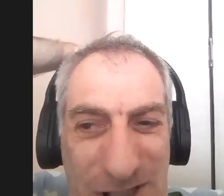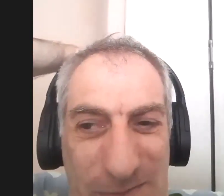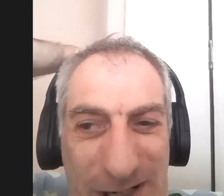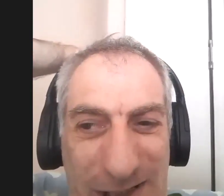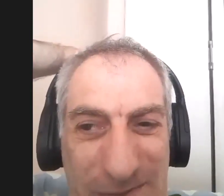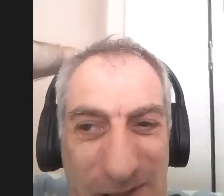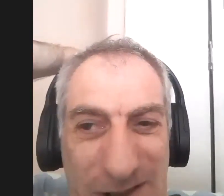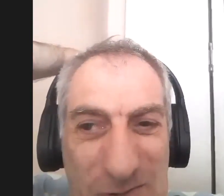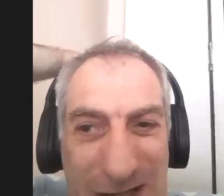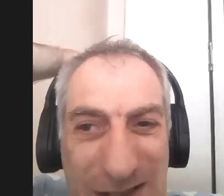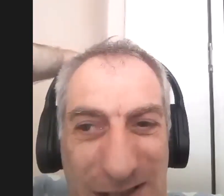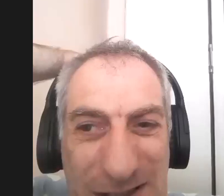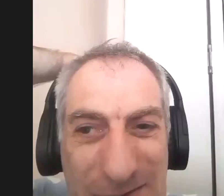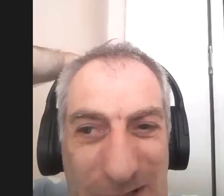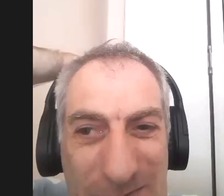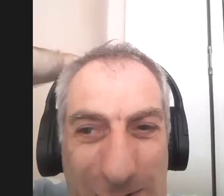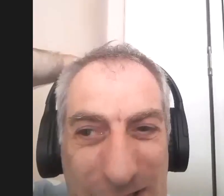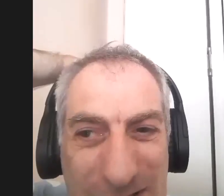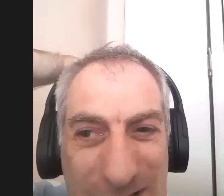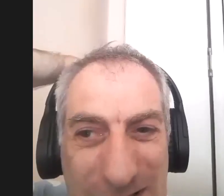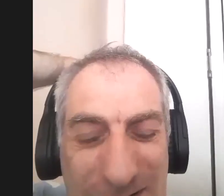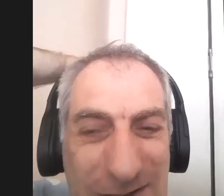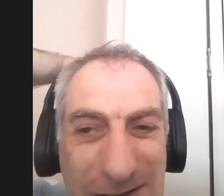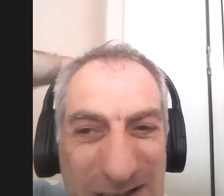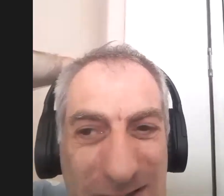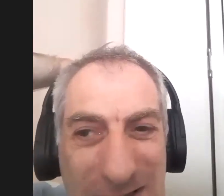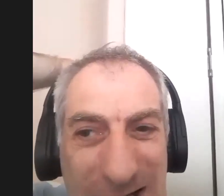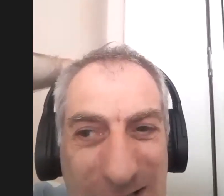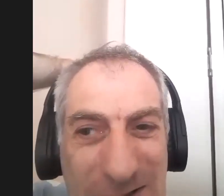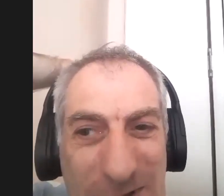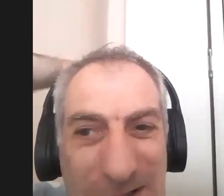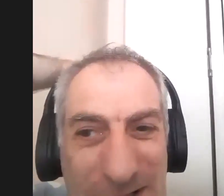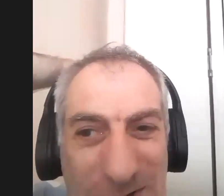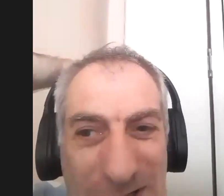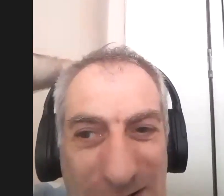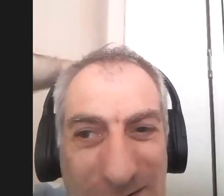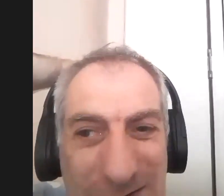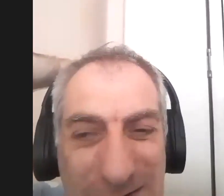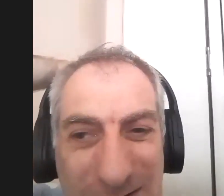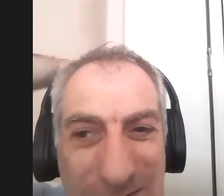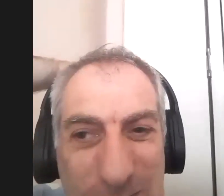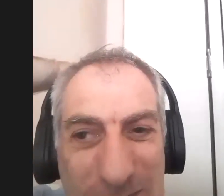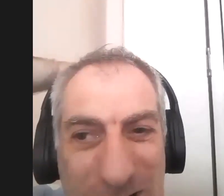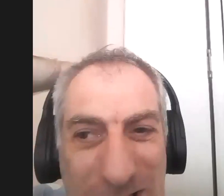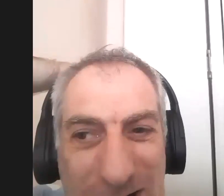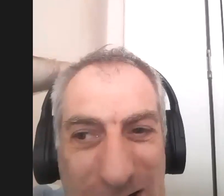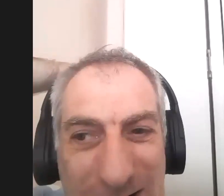שבעצם תנועת הנכים המודרנית צריכה להתבקד יותר במה שנקרא